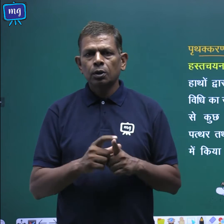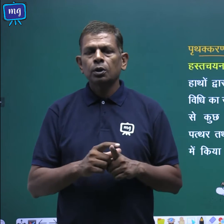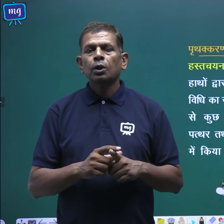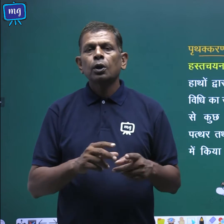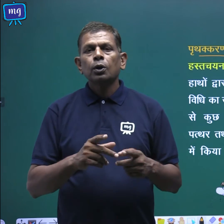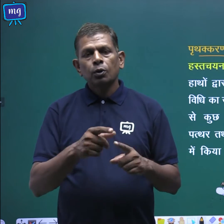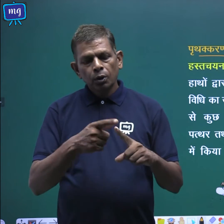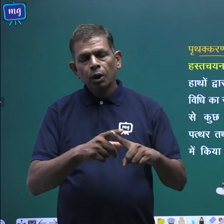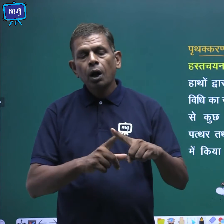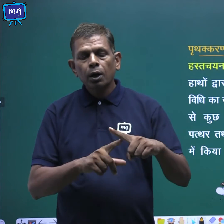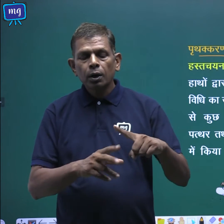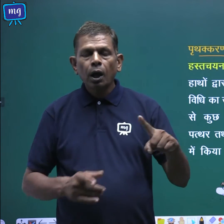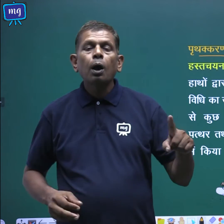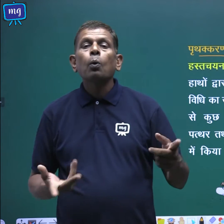हैं।